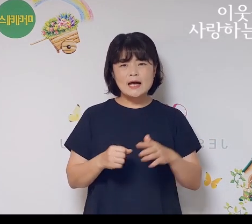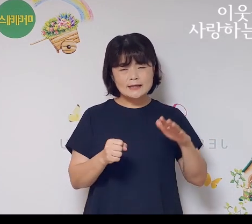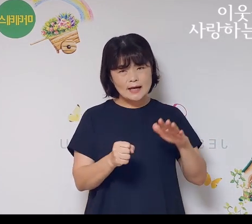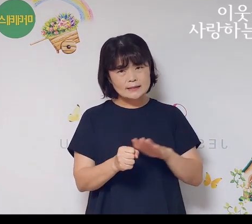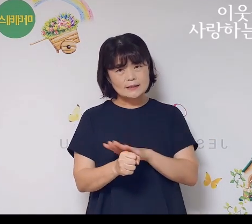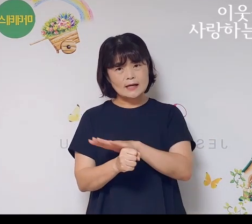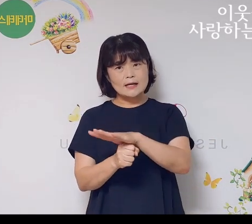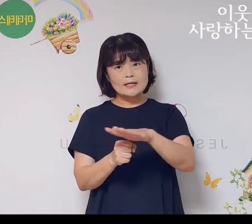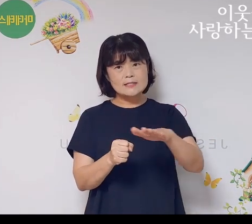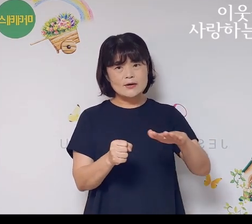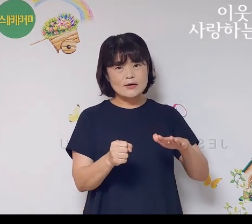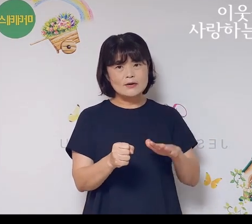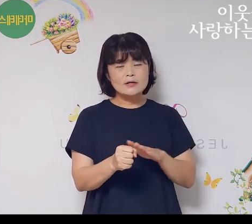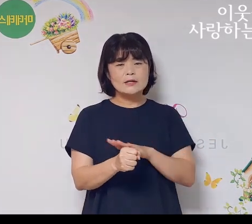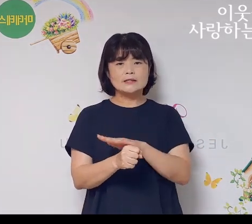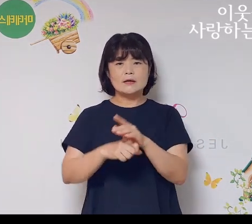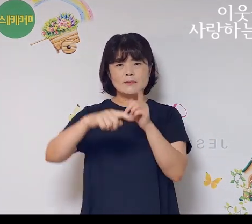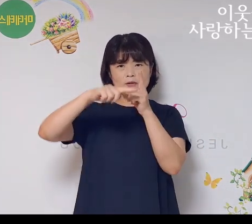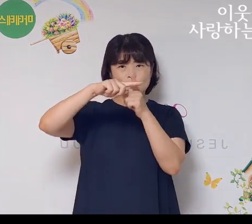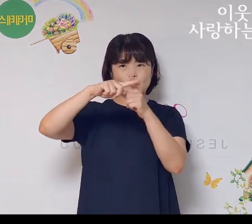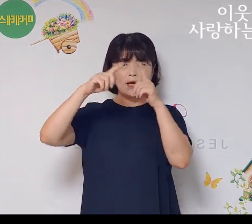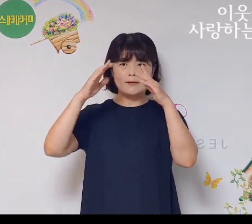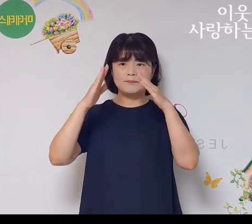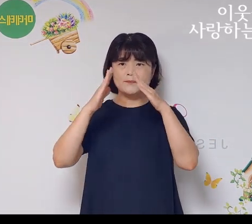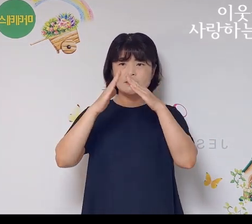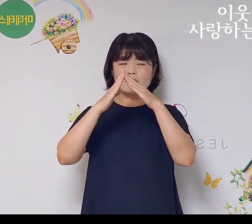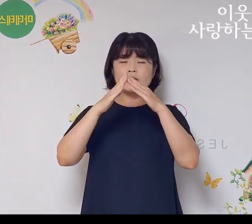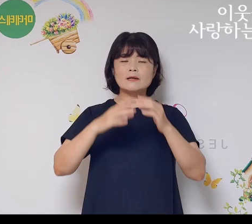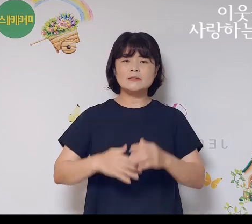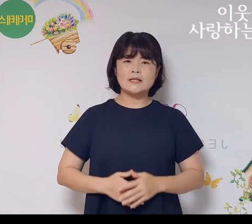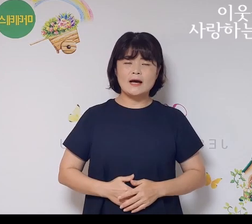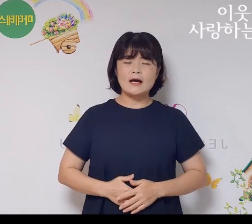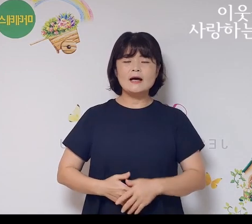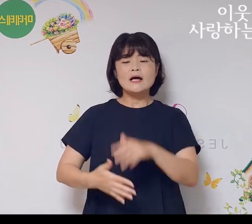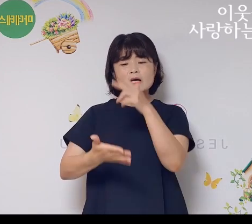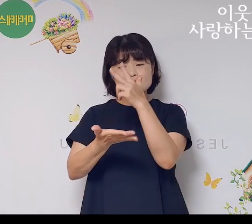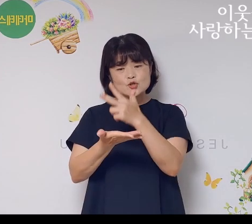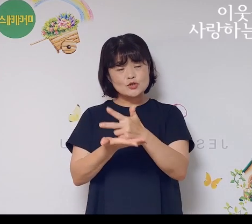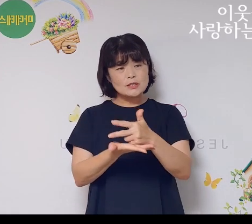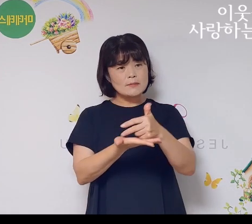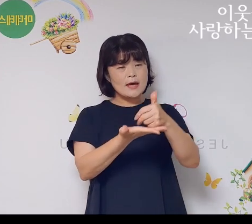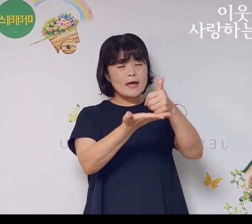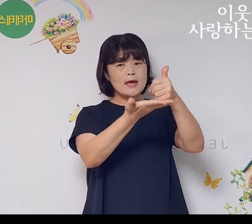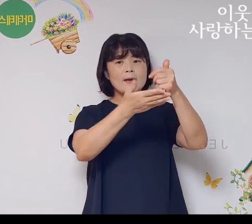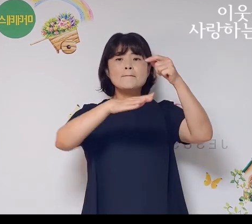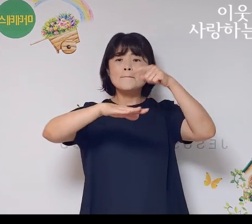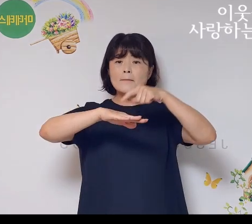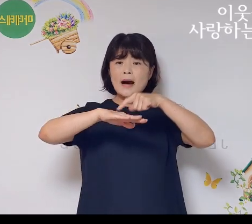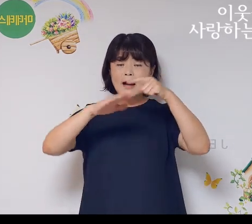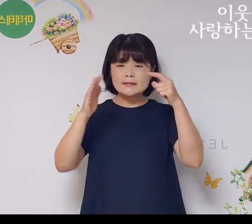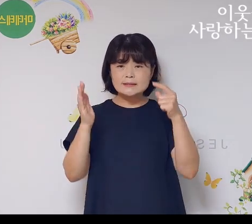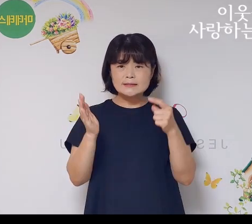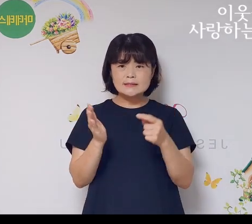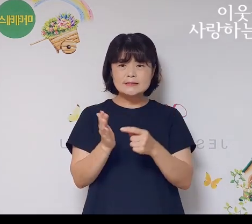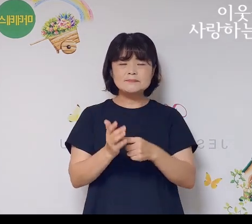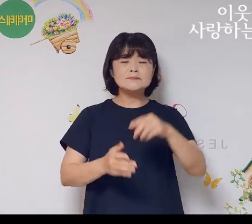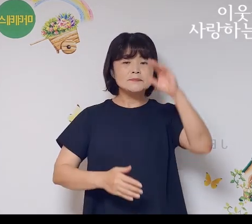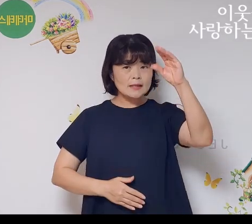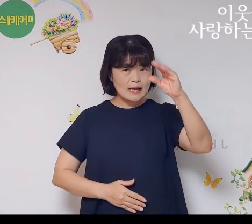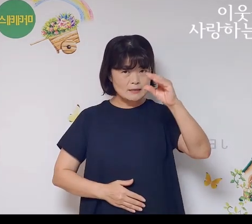사랑하다. 아까 했어요. 그 다음에 교회. 연결합니다. 주님의 마음